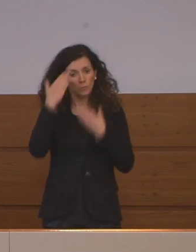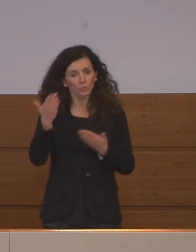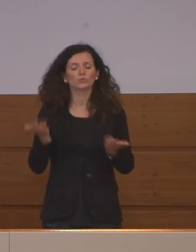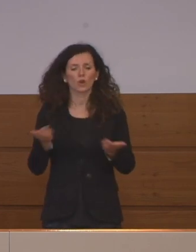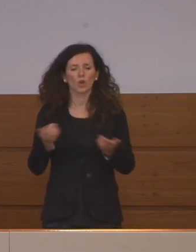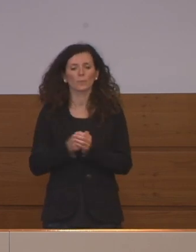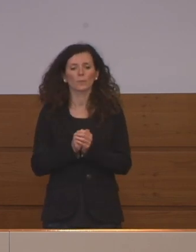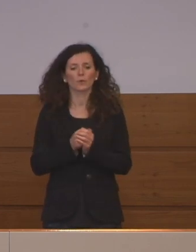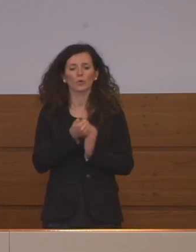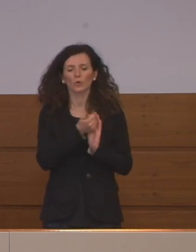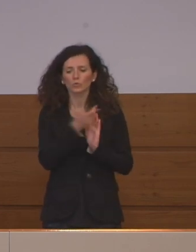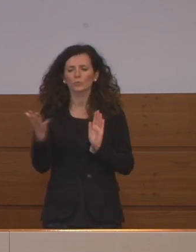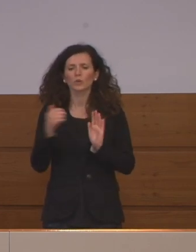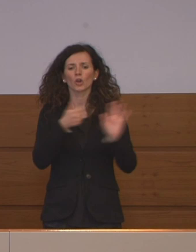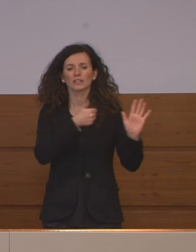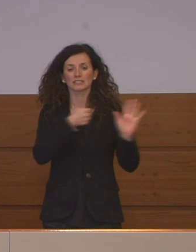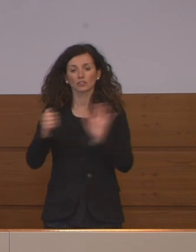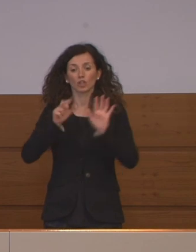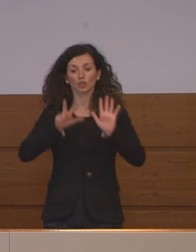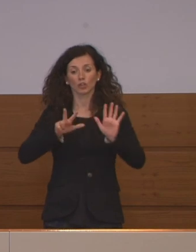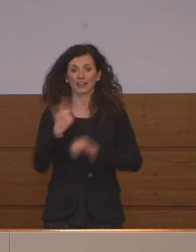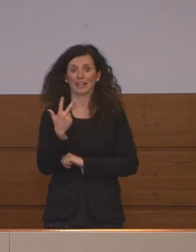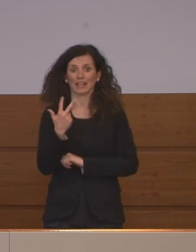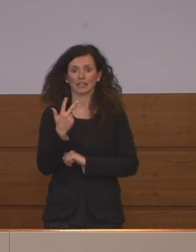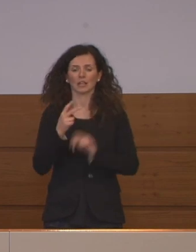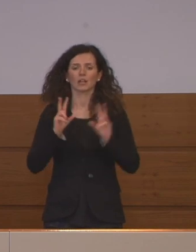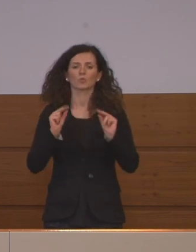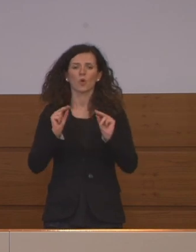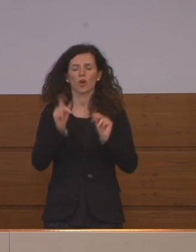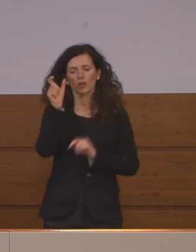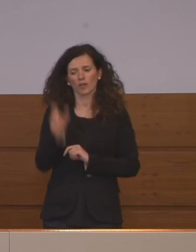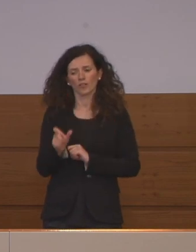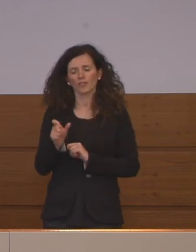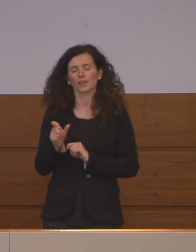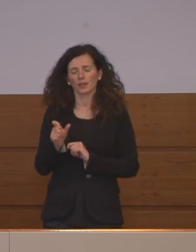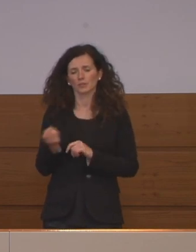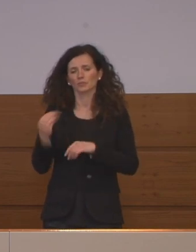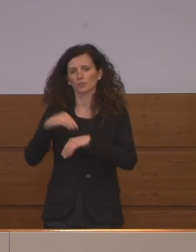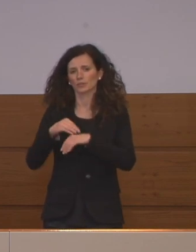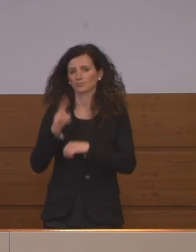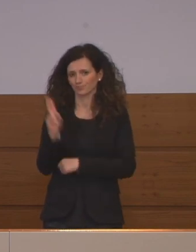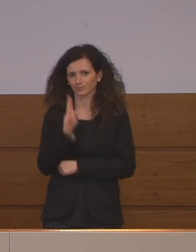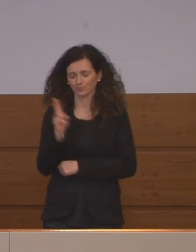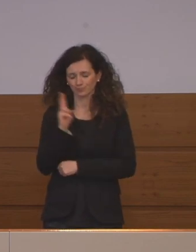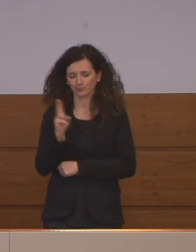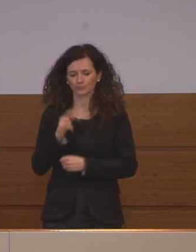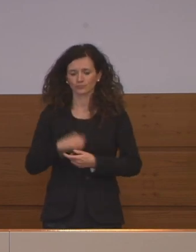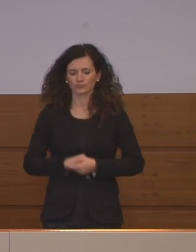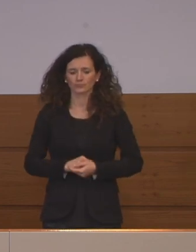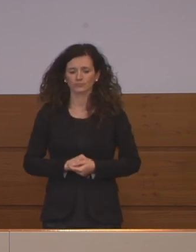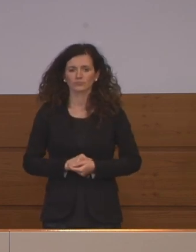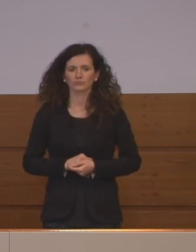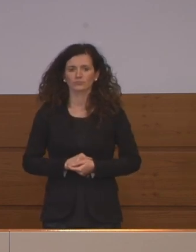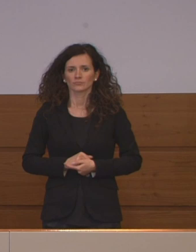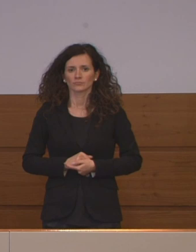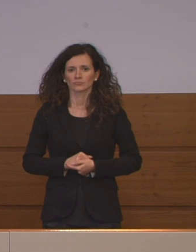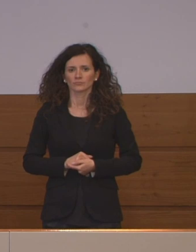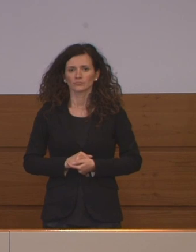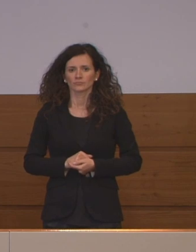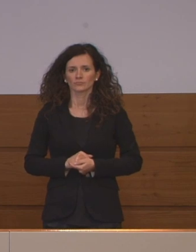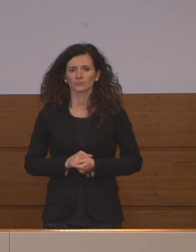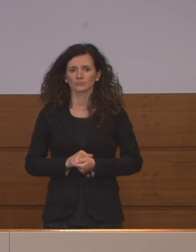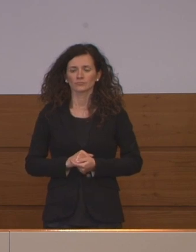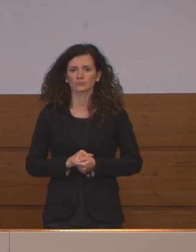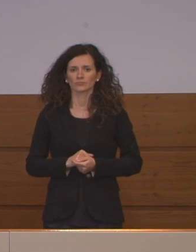di 683 nuovi deceduti un piccolo dato importante e poi